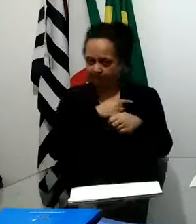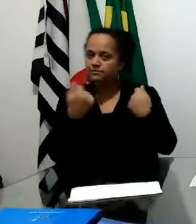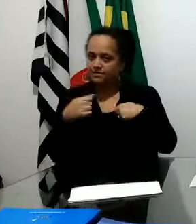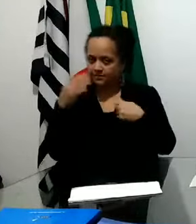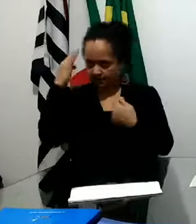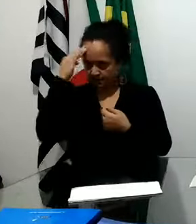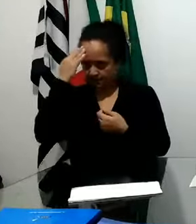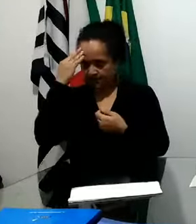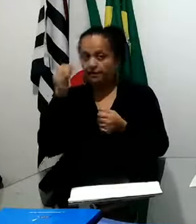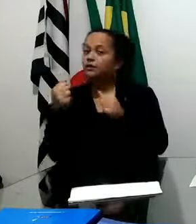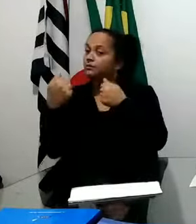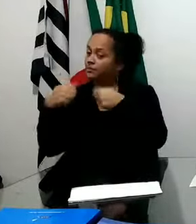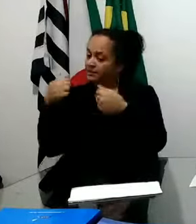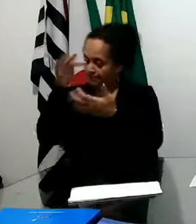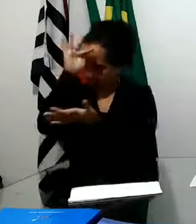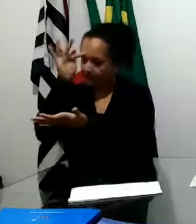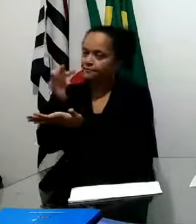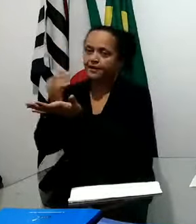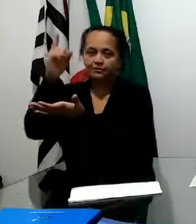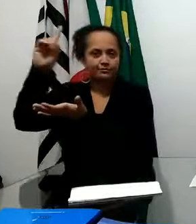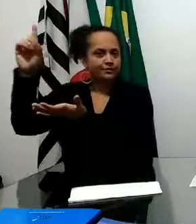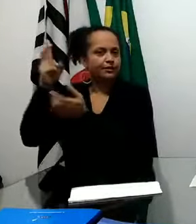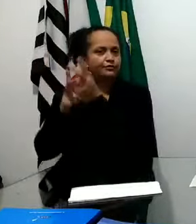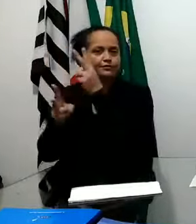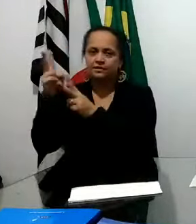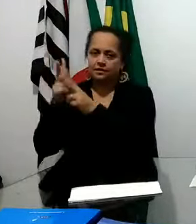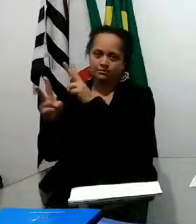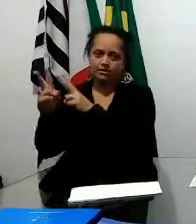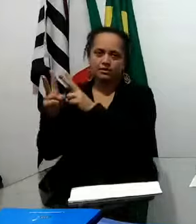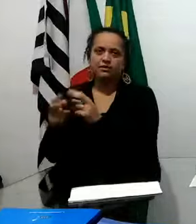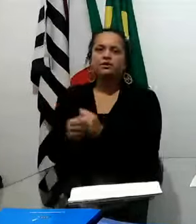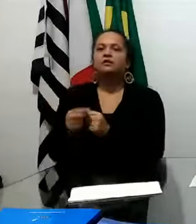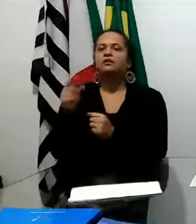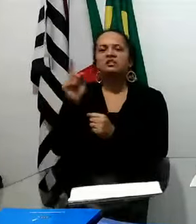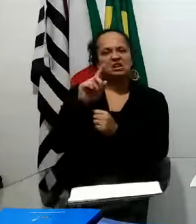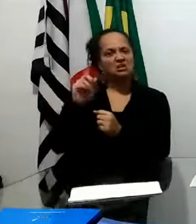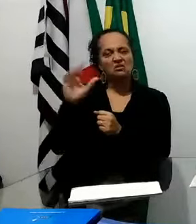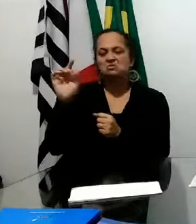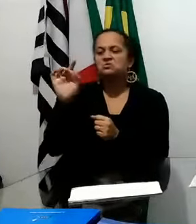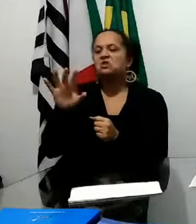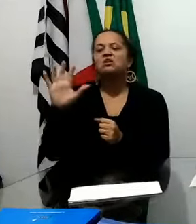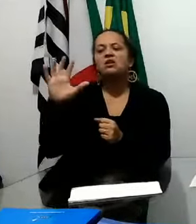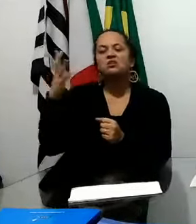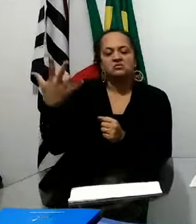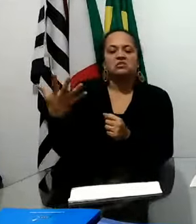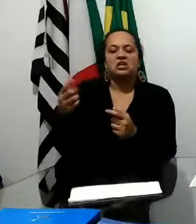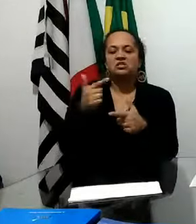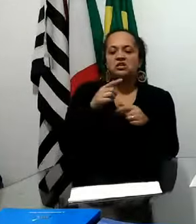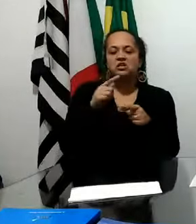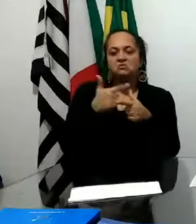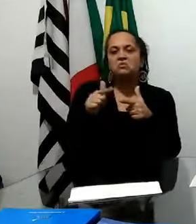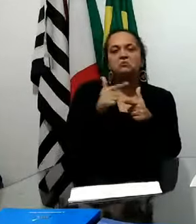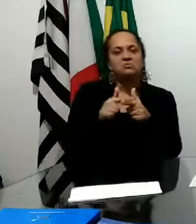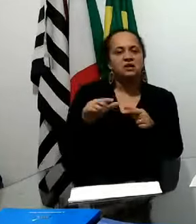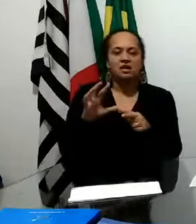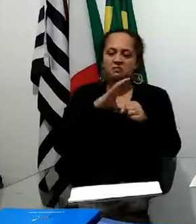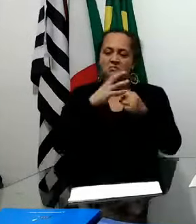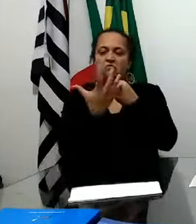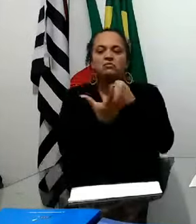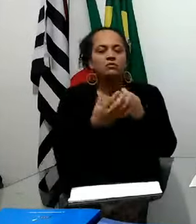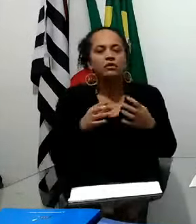adversidades. O nosso relacionamento com Deus, a vida cristã, não é só quando os problemas surgem, não é quando as guerras se